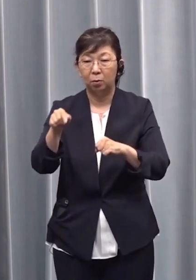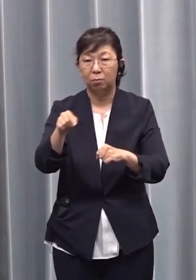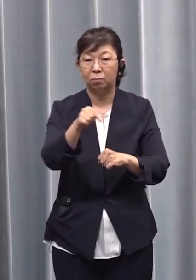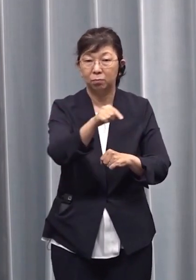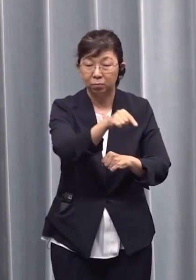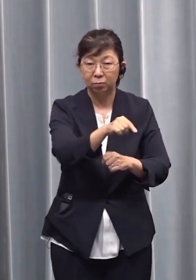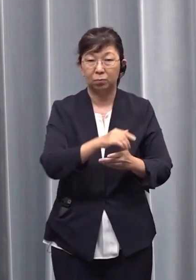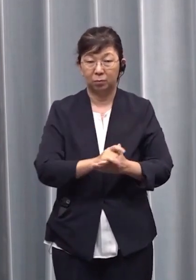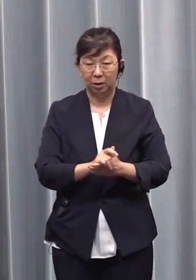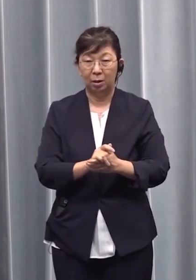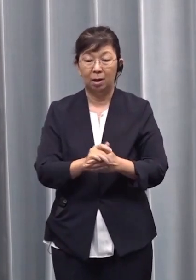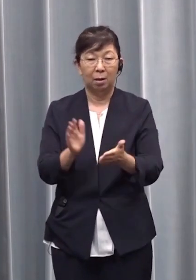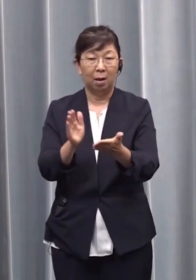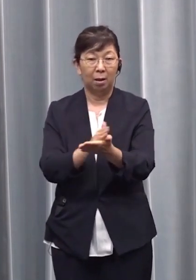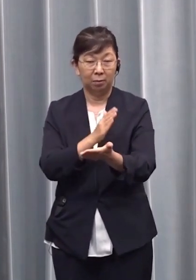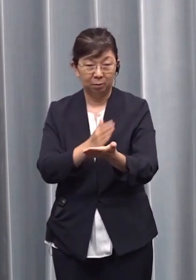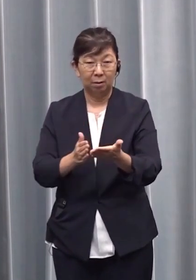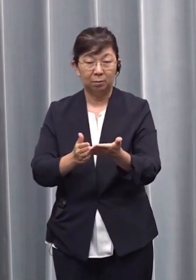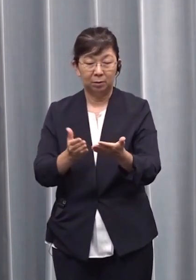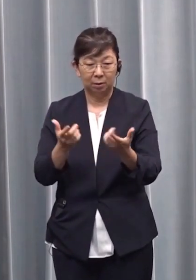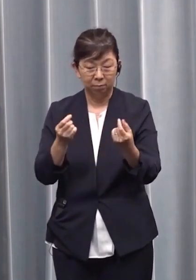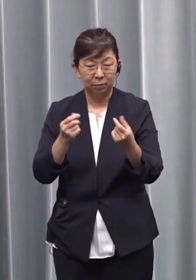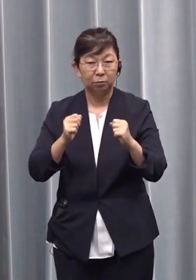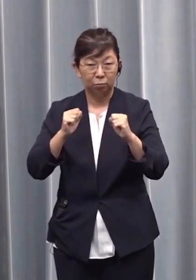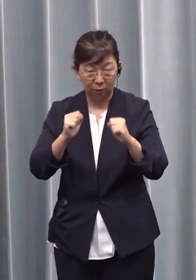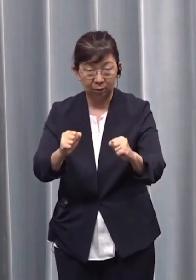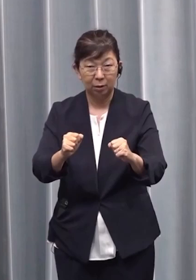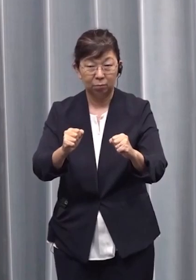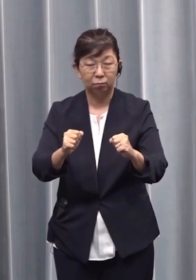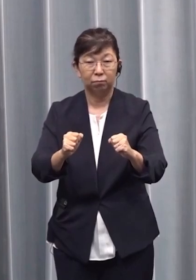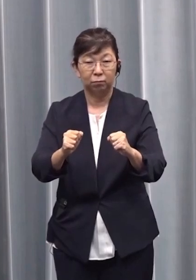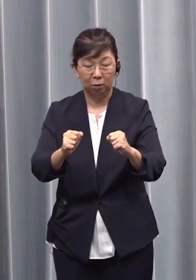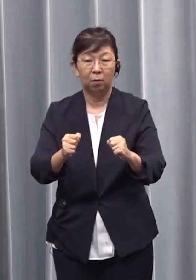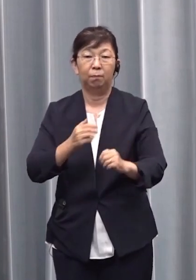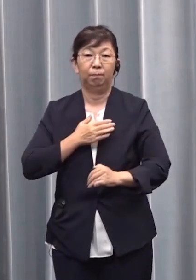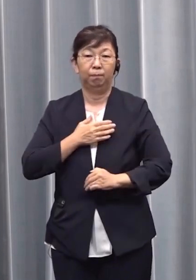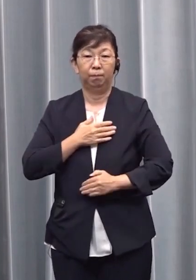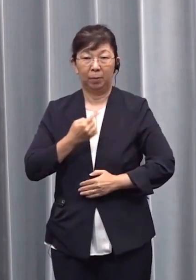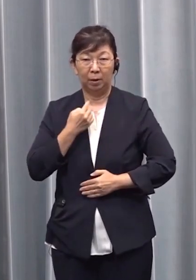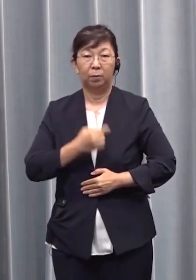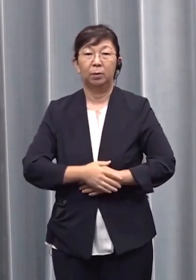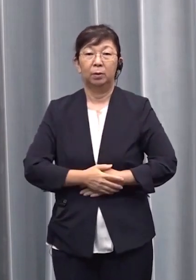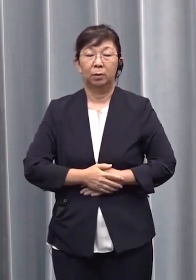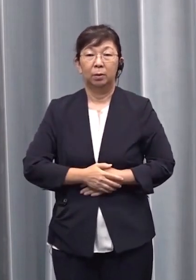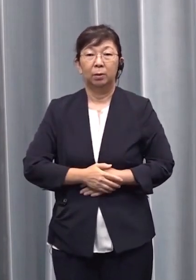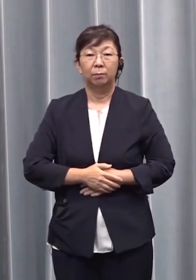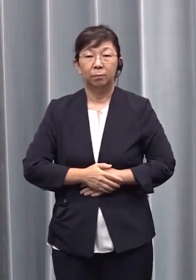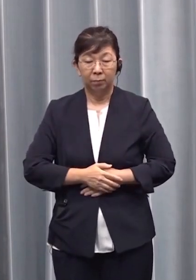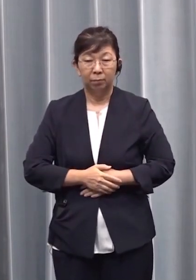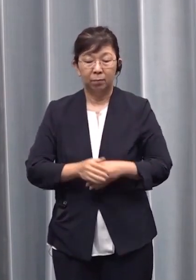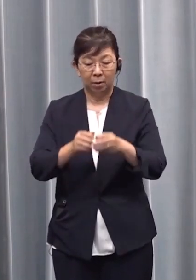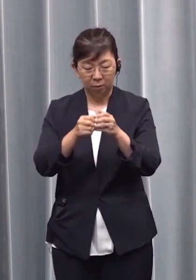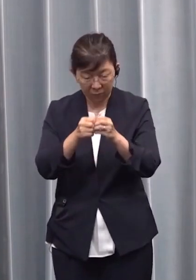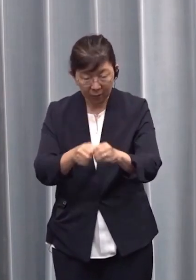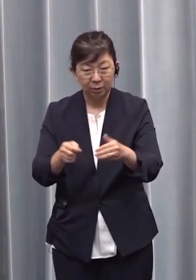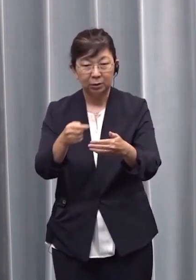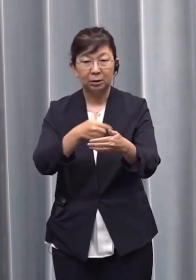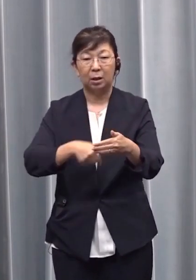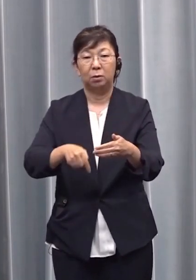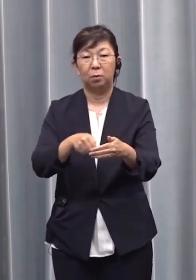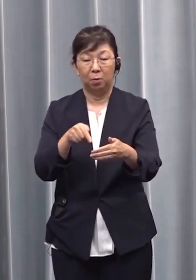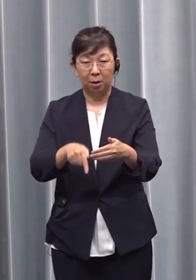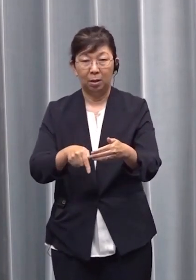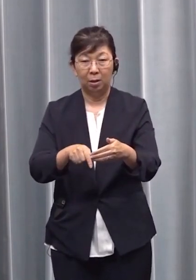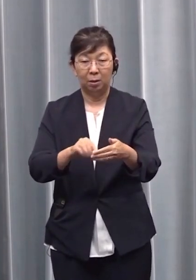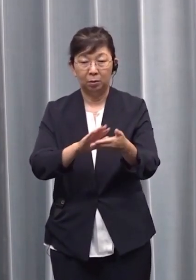れの省庁において判断し、適切に行われているものと承知をしております。詳細につきましては